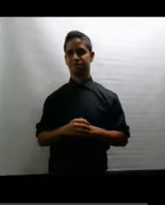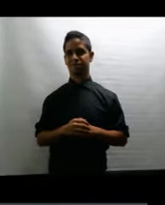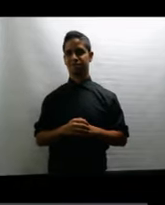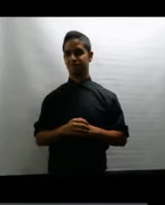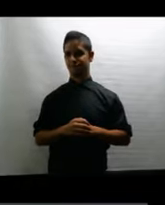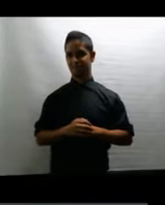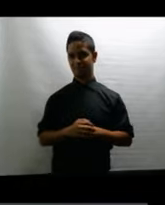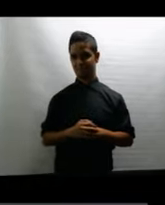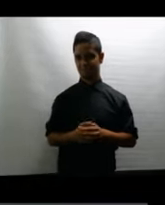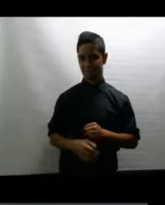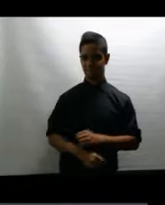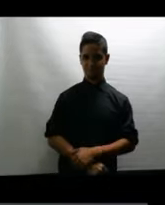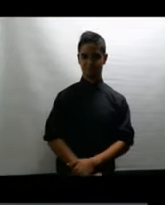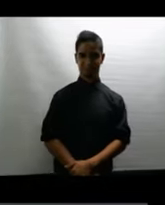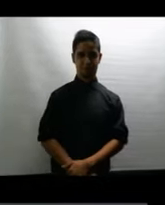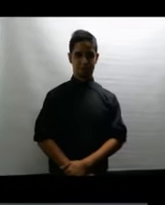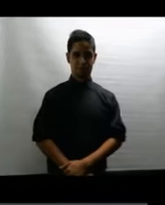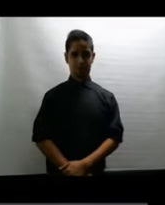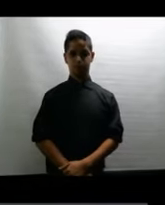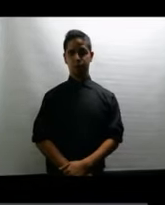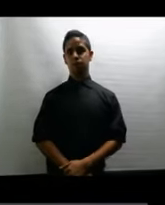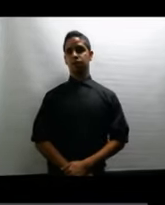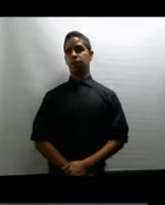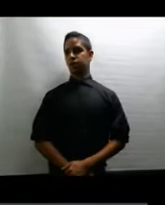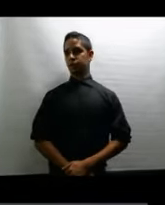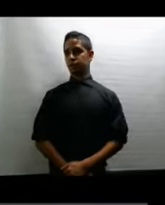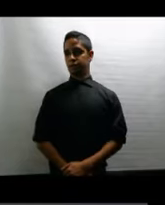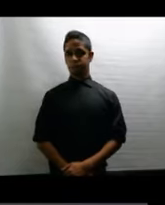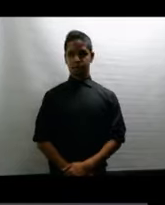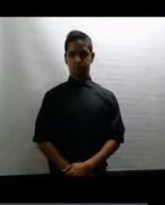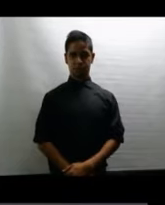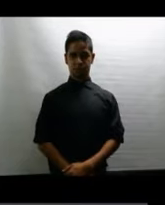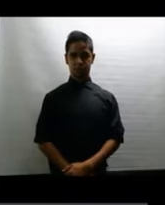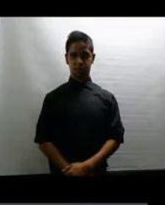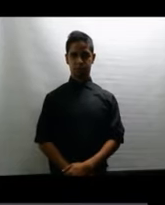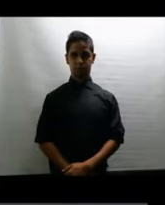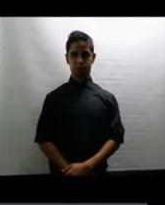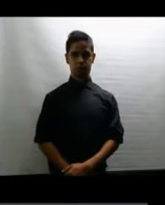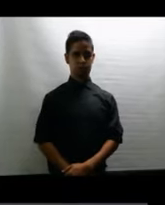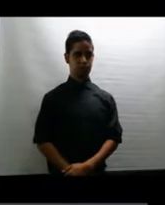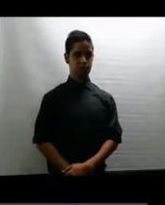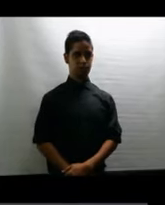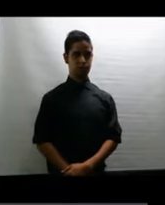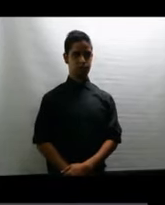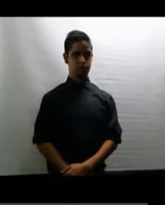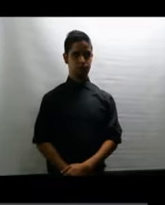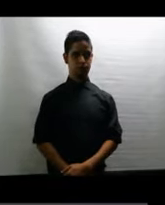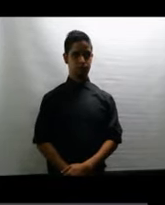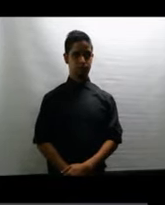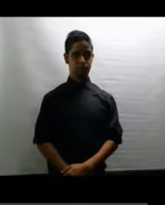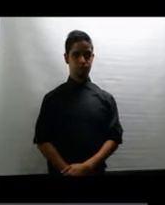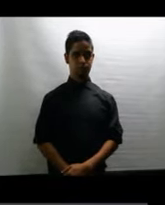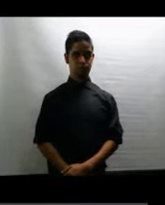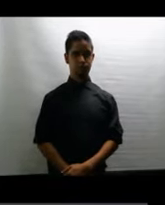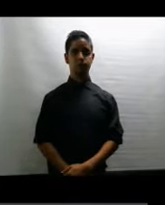Sol da el pecho y la luna sale a matar.